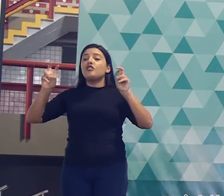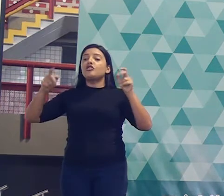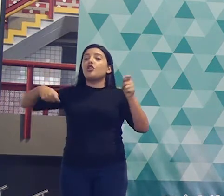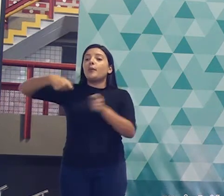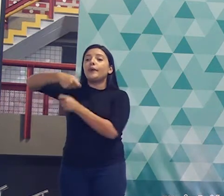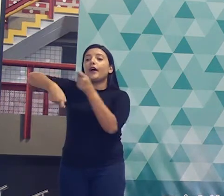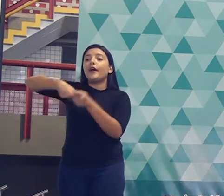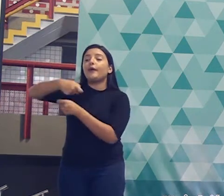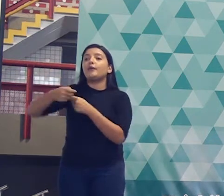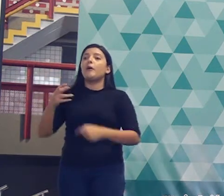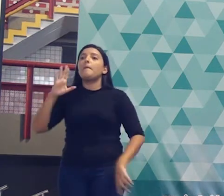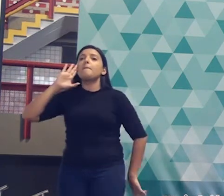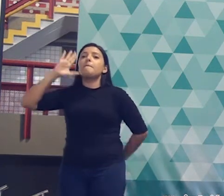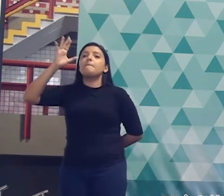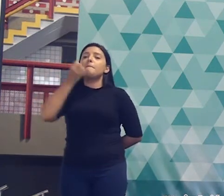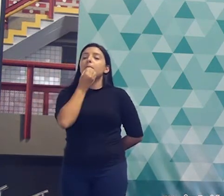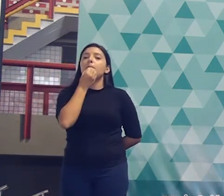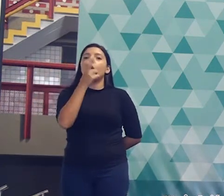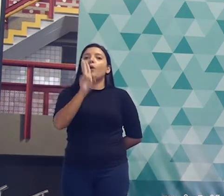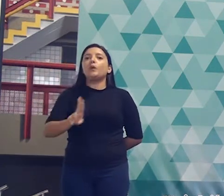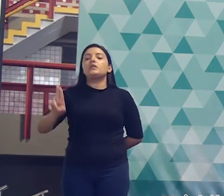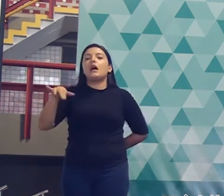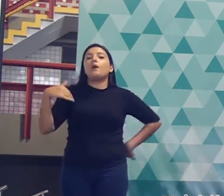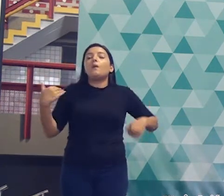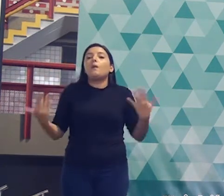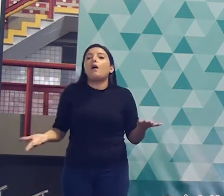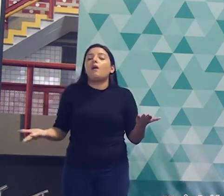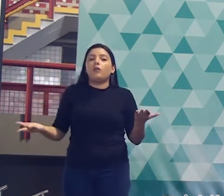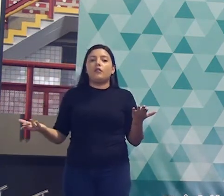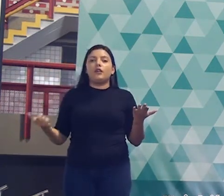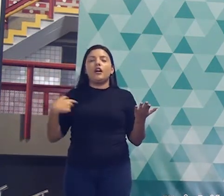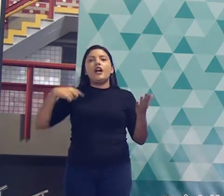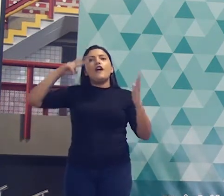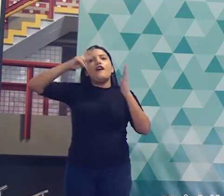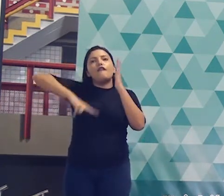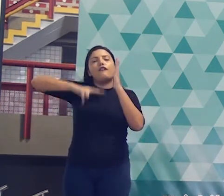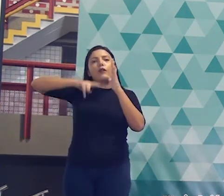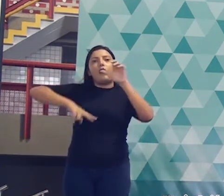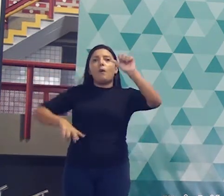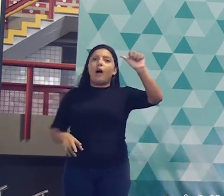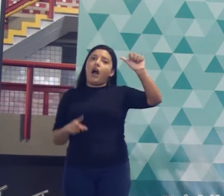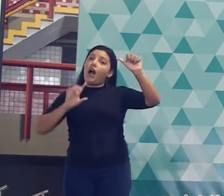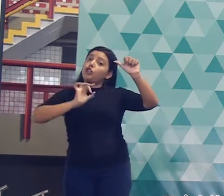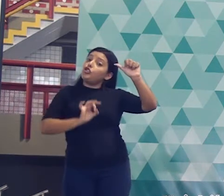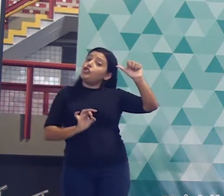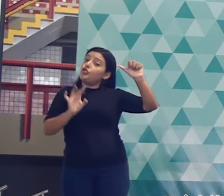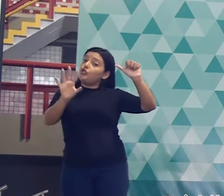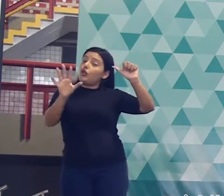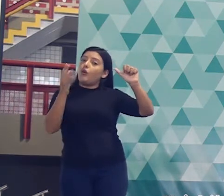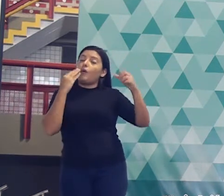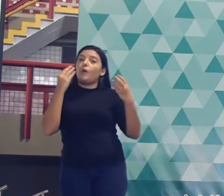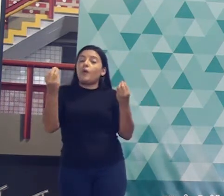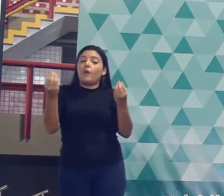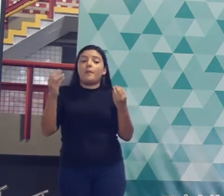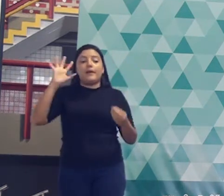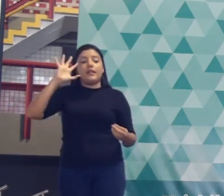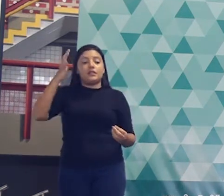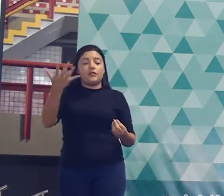mais vantajoso utilizar. Deixa eu ler só o item A. Só o item A. Aí a gente vai mostrar como é que resolve.